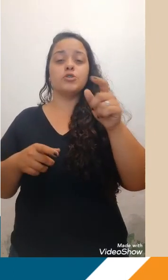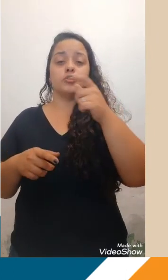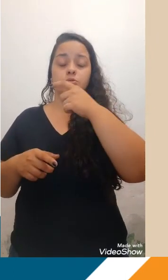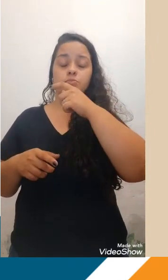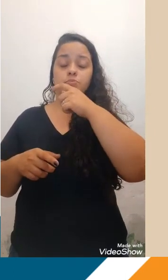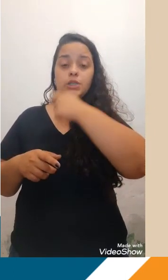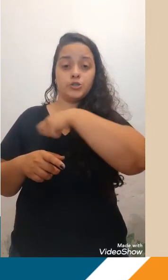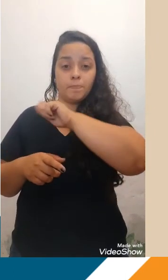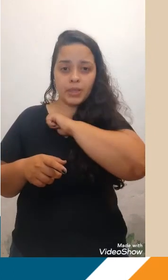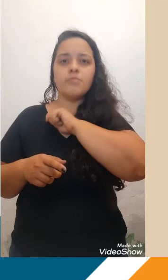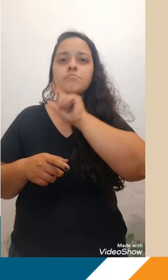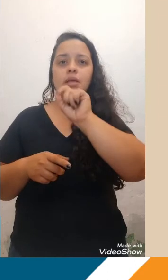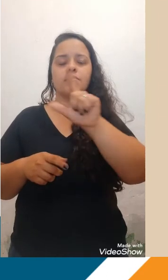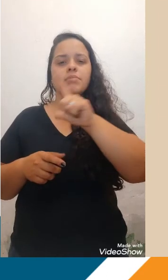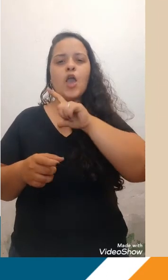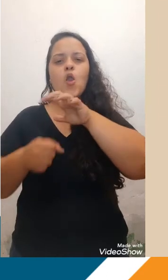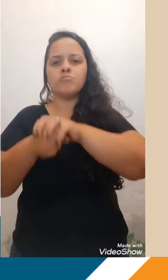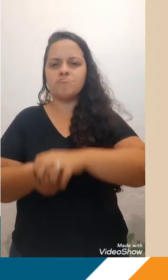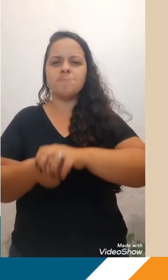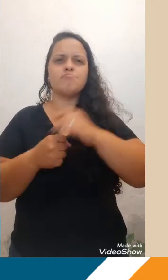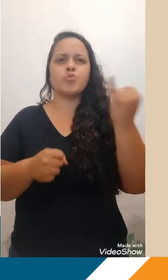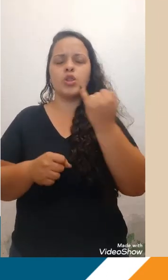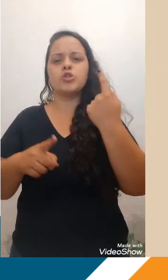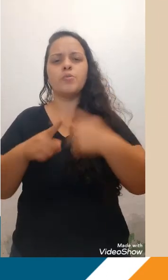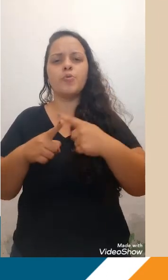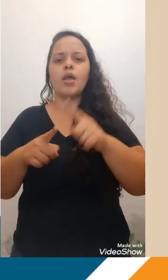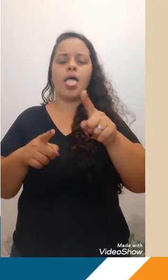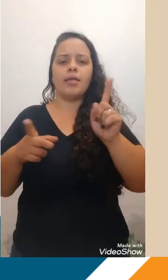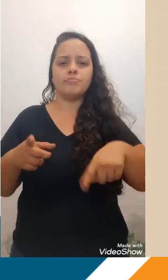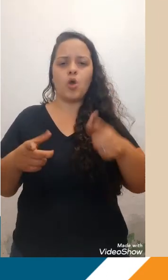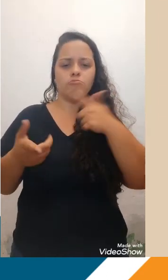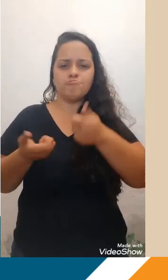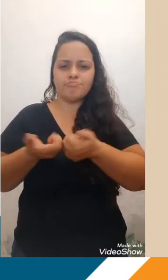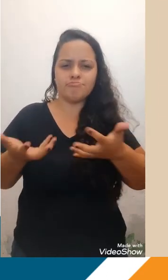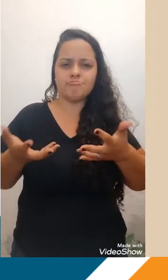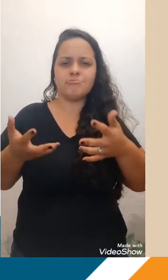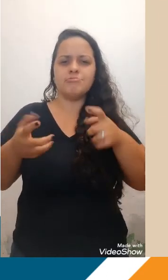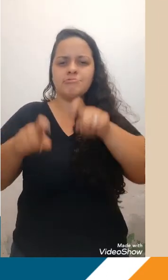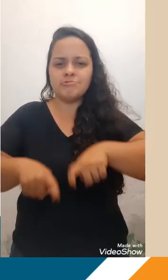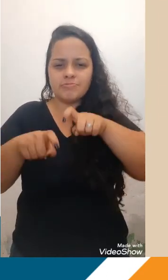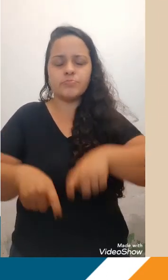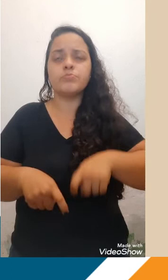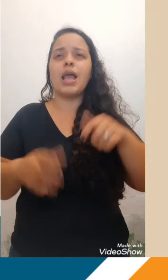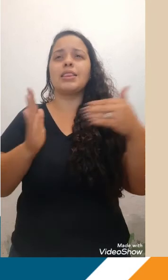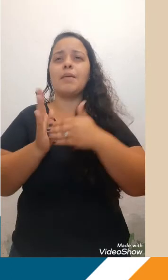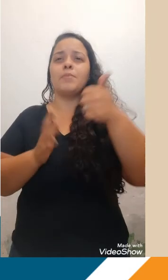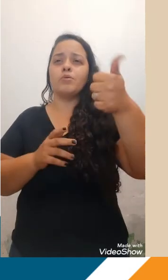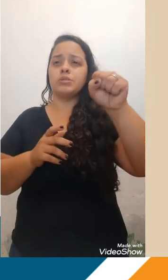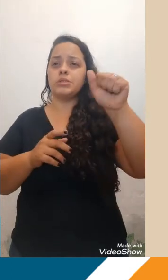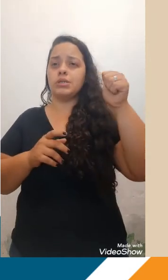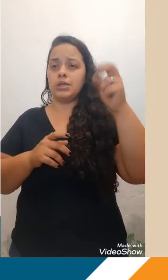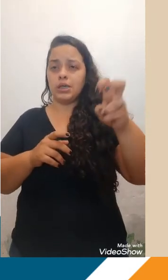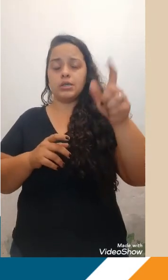e que teve um peso fundamental para a colonização por conta da atividade mineradora. Até 1815, o processo